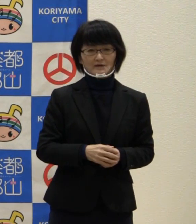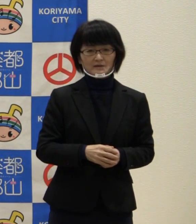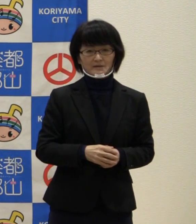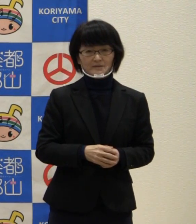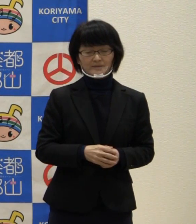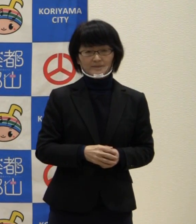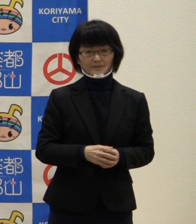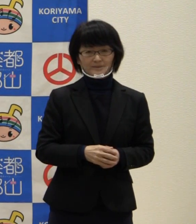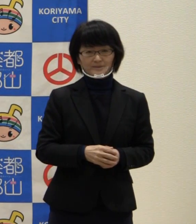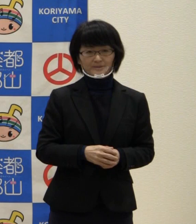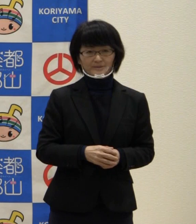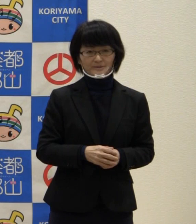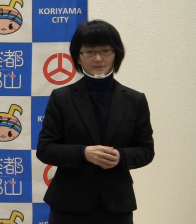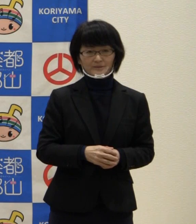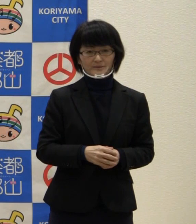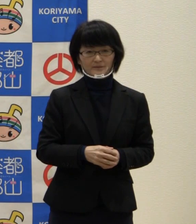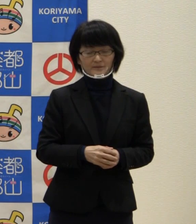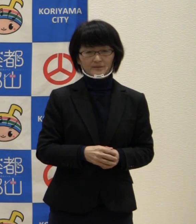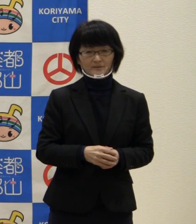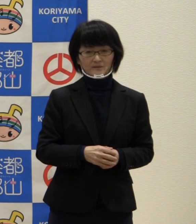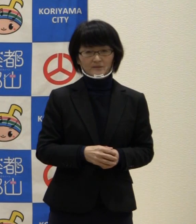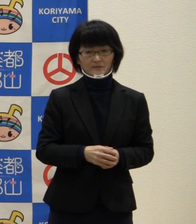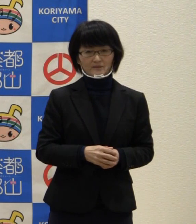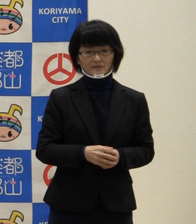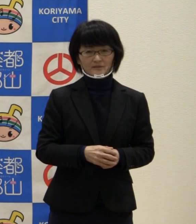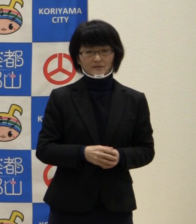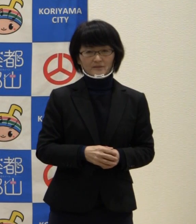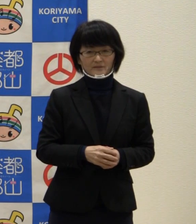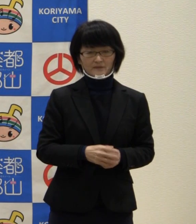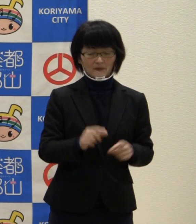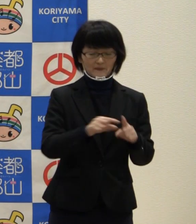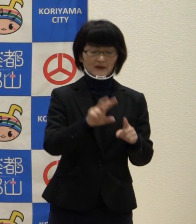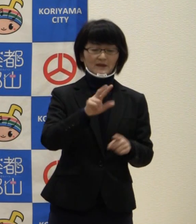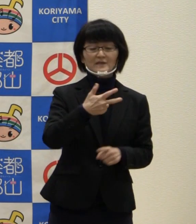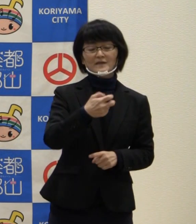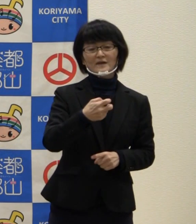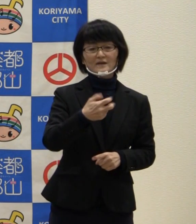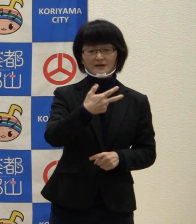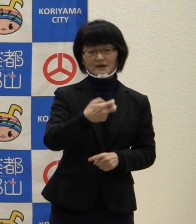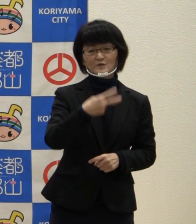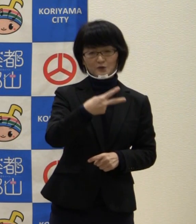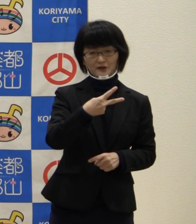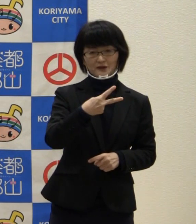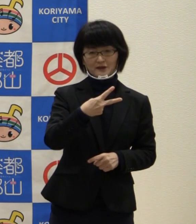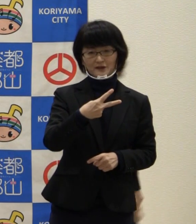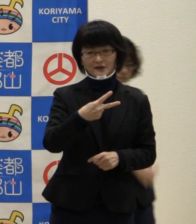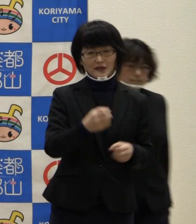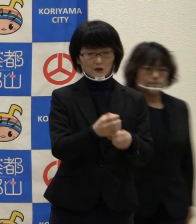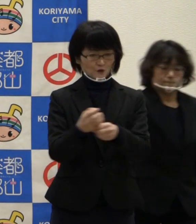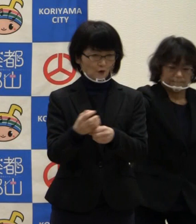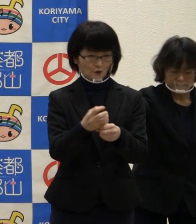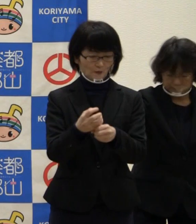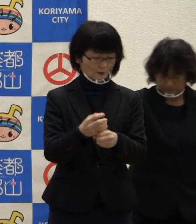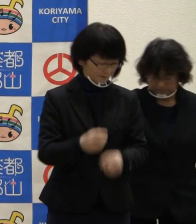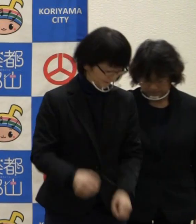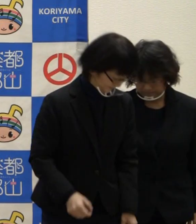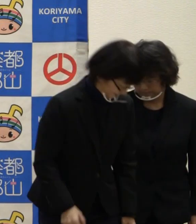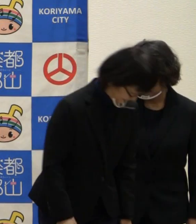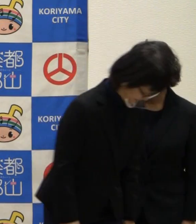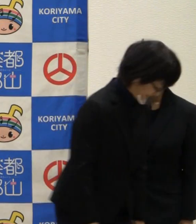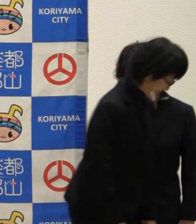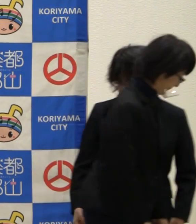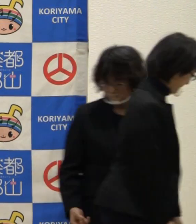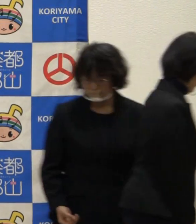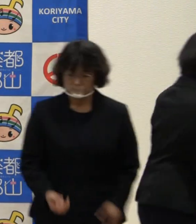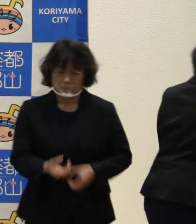47億5972万円を計上しております。それから72ページ、消防力の充実強化でございまして、消防団